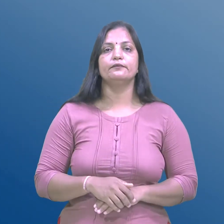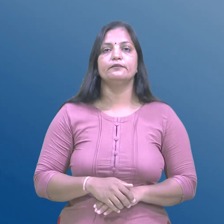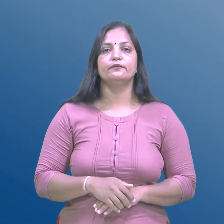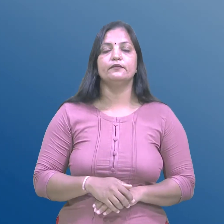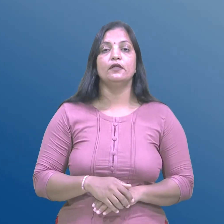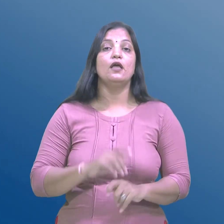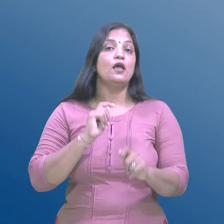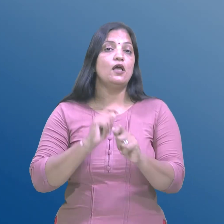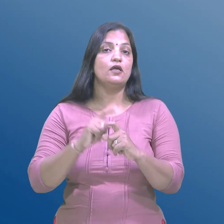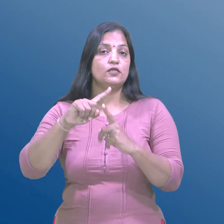રોજગાર અને કારકિર્દી ઉત્થાન,